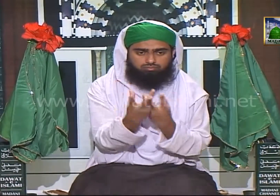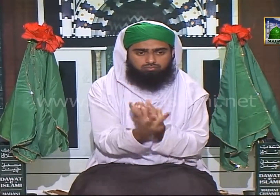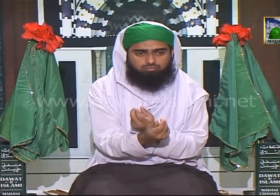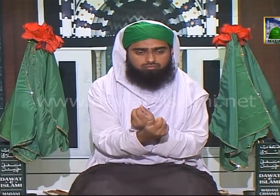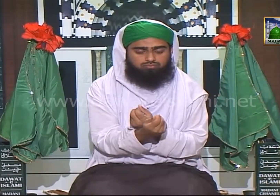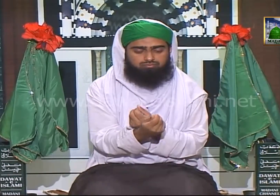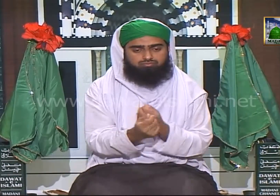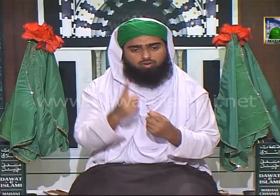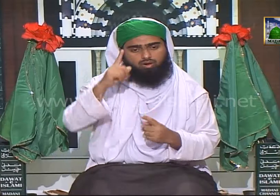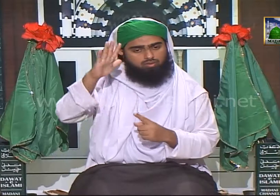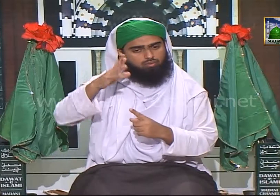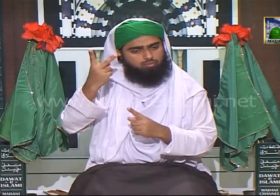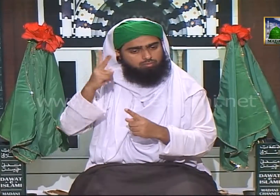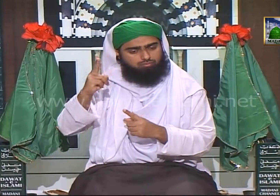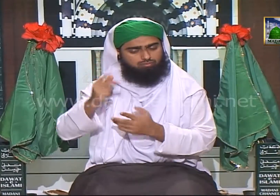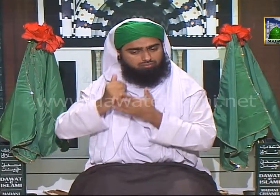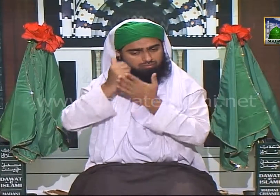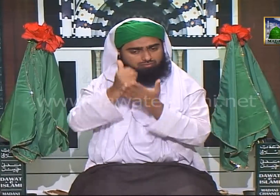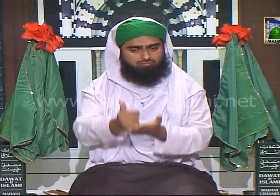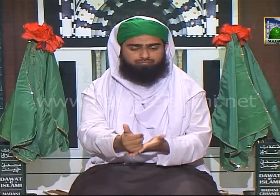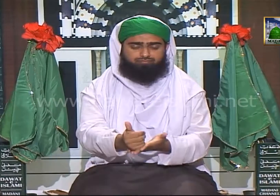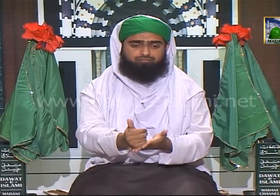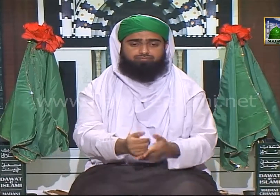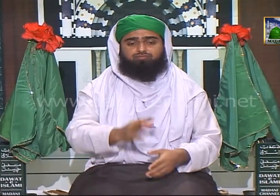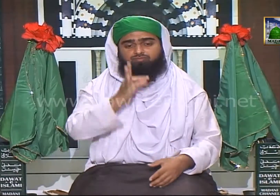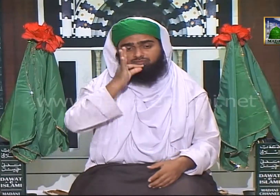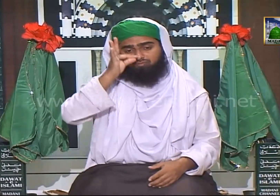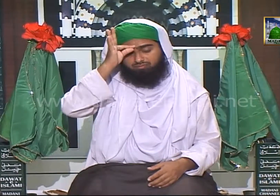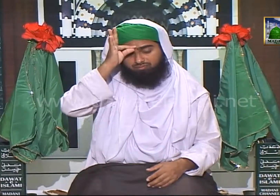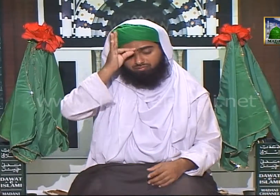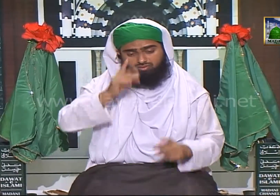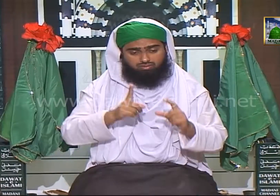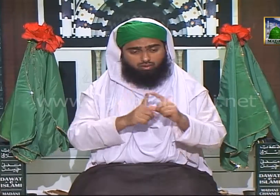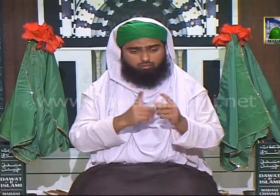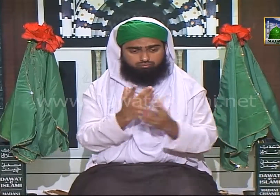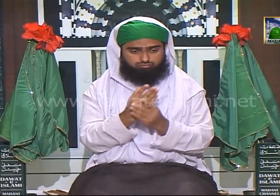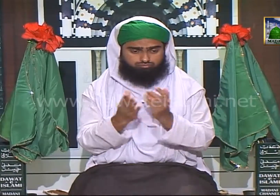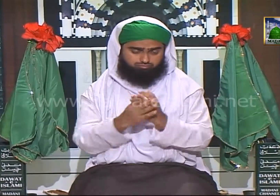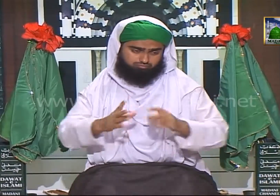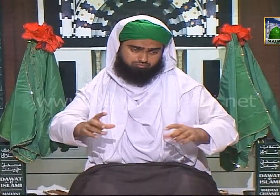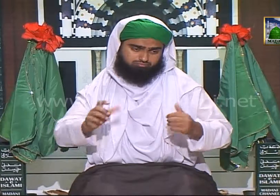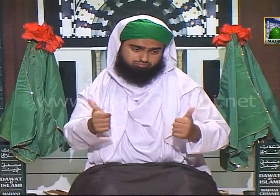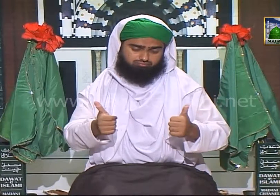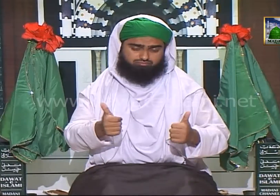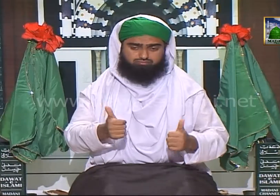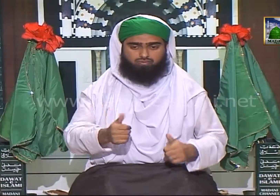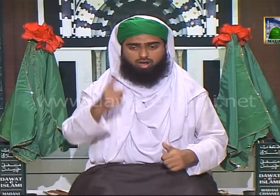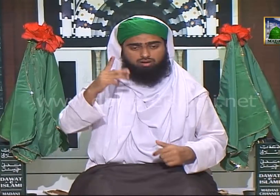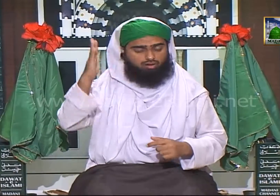تو اس دعا کے بعد اللہ تعالیٰ نے کرم فرمایا اور حضرت داؤد علیہ السلام کو اللہ تعالیٰ نے زرہ بنانا سکھایا کہ لوہے کو